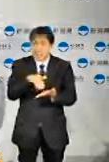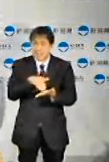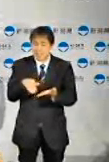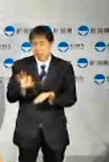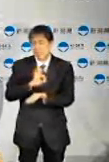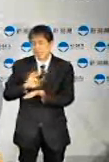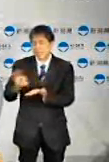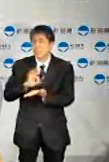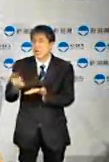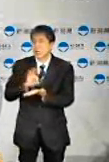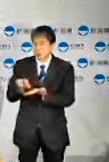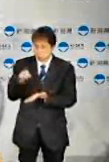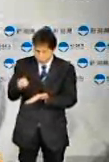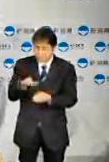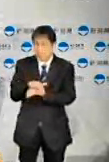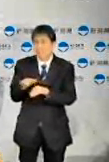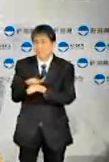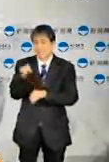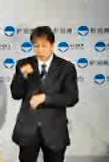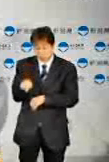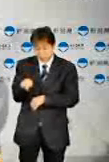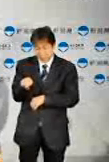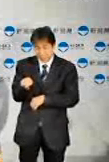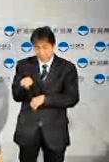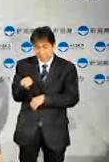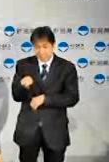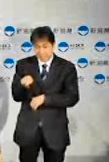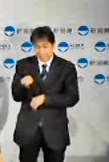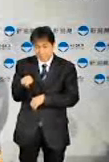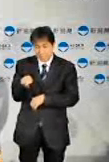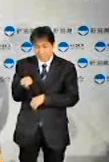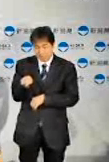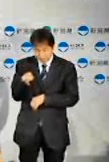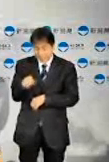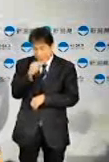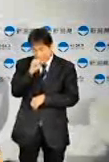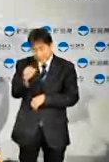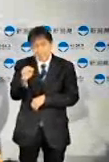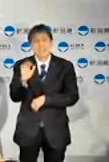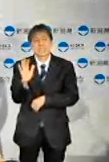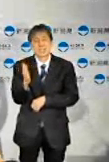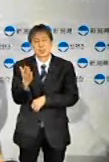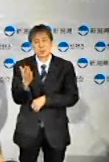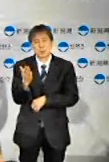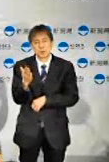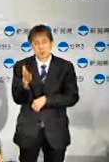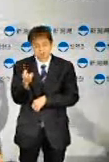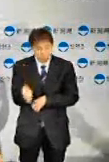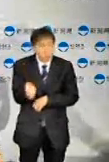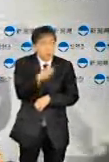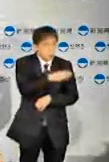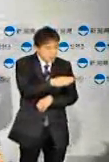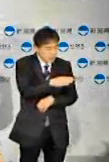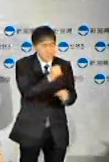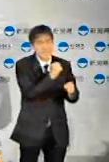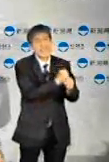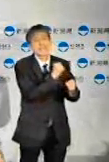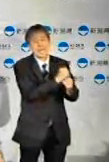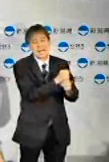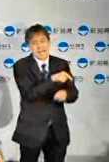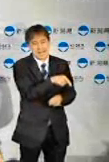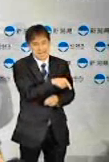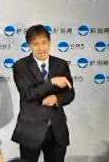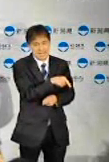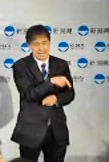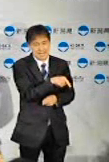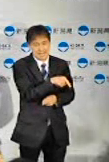費の時点なんですよね。でこれは もちろんそれはそれでいいんですけども、一方生産しているそうし